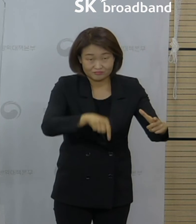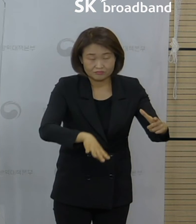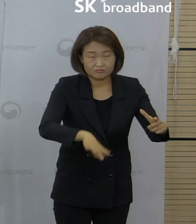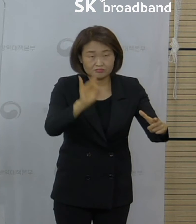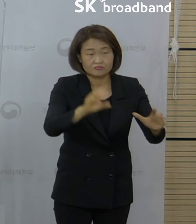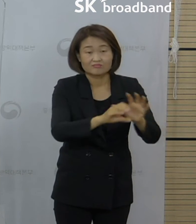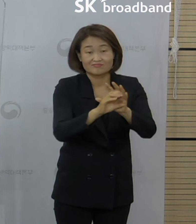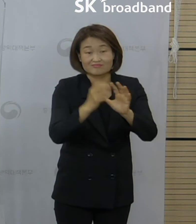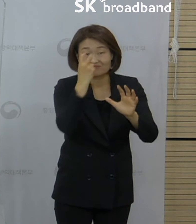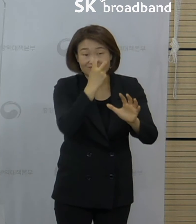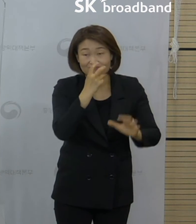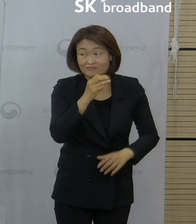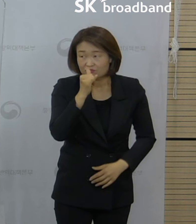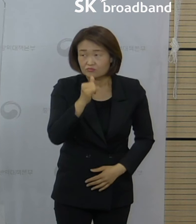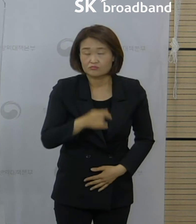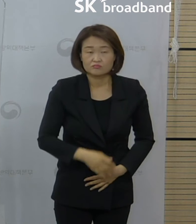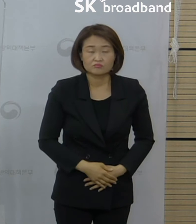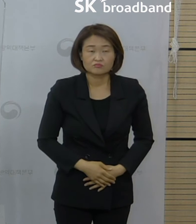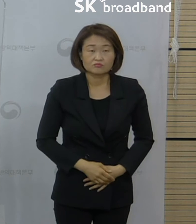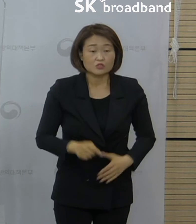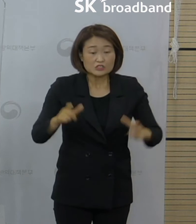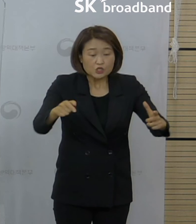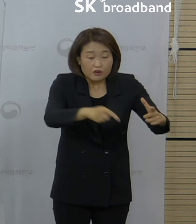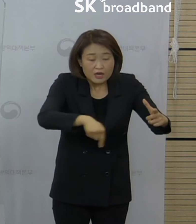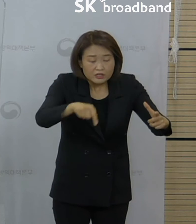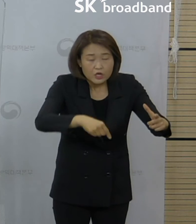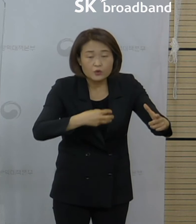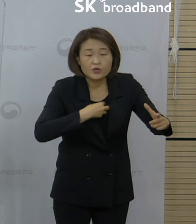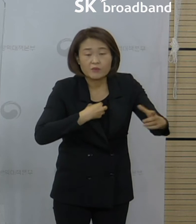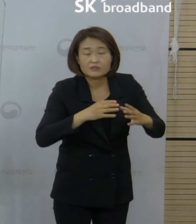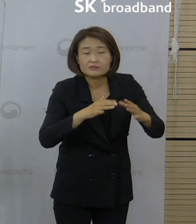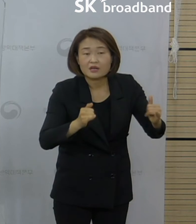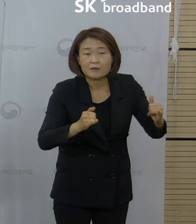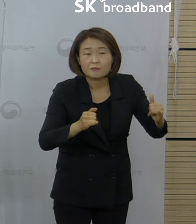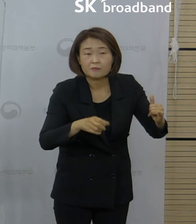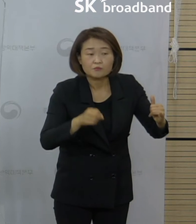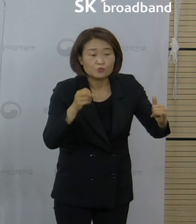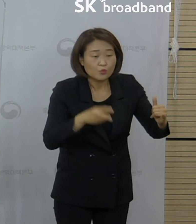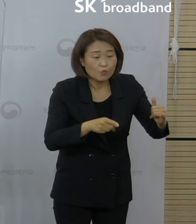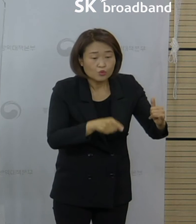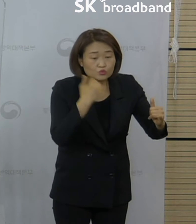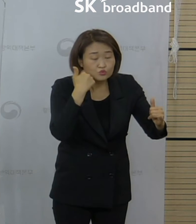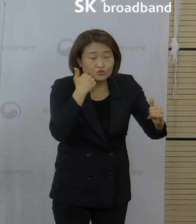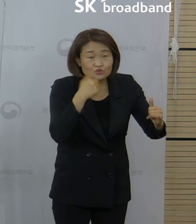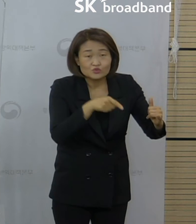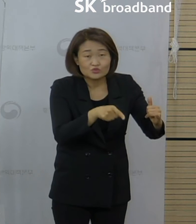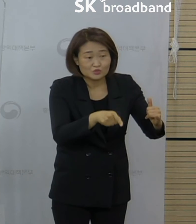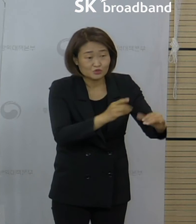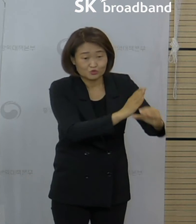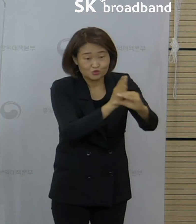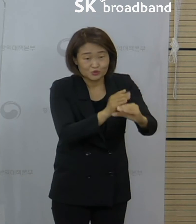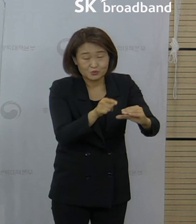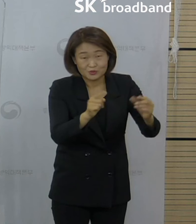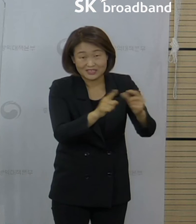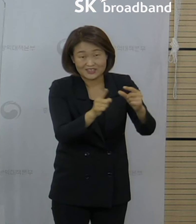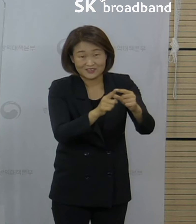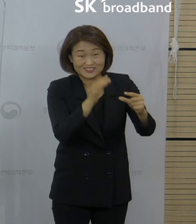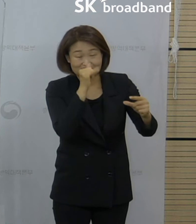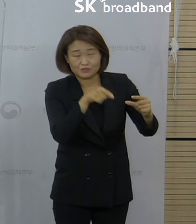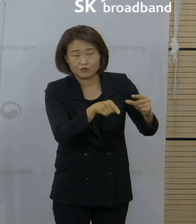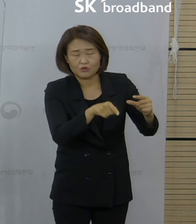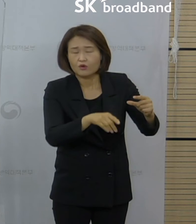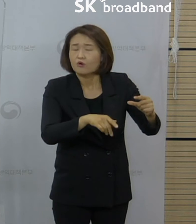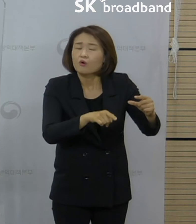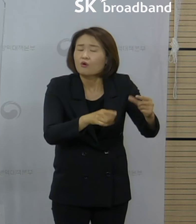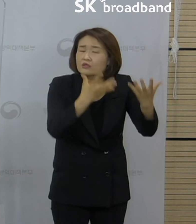관련해서 위험도가 높은 주민 및 특정 군을 중심이다라고 자료가 나와 있는데 혹시